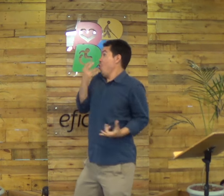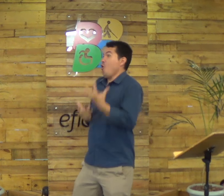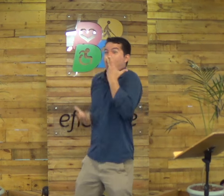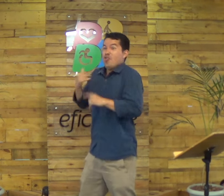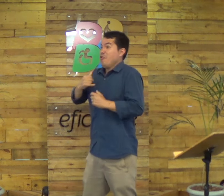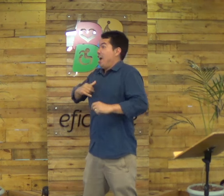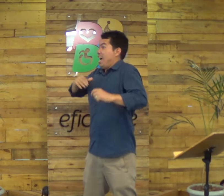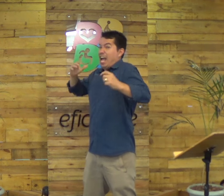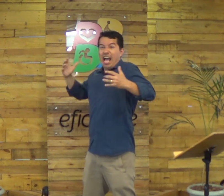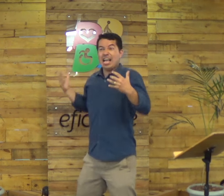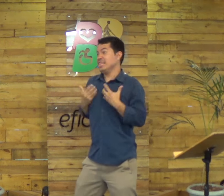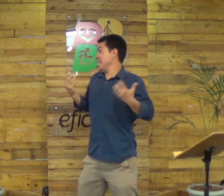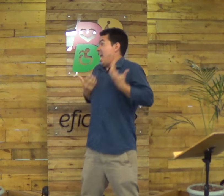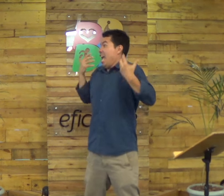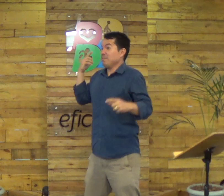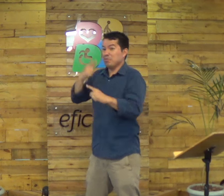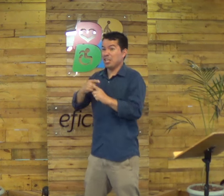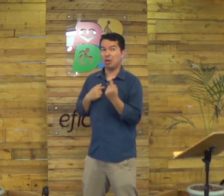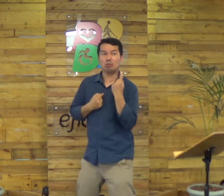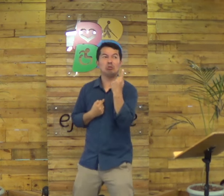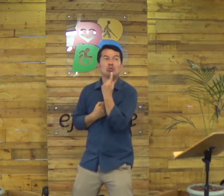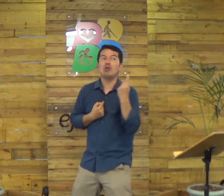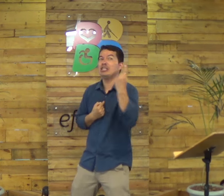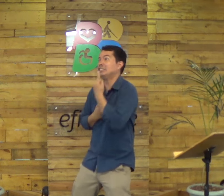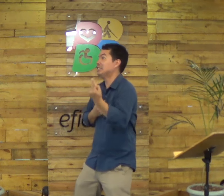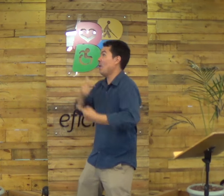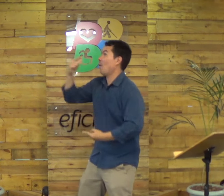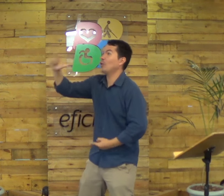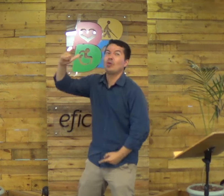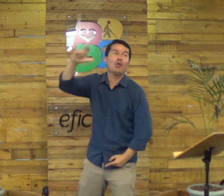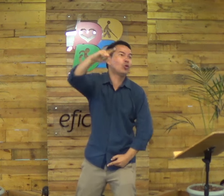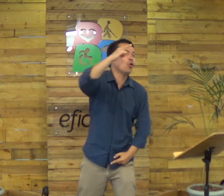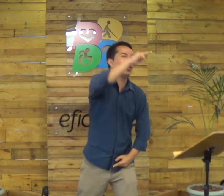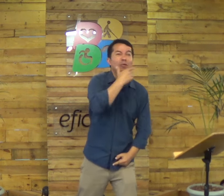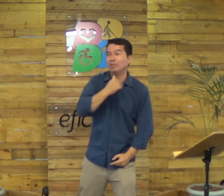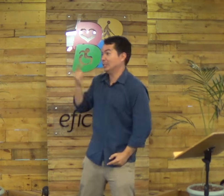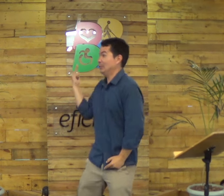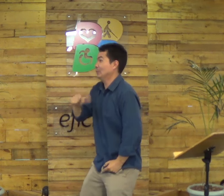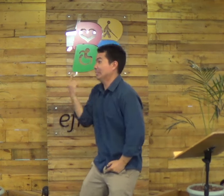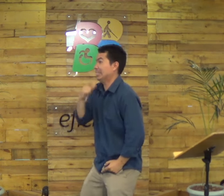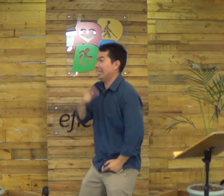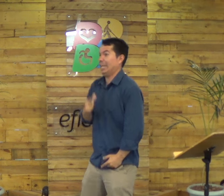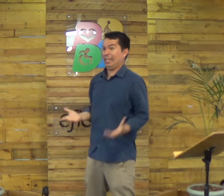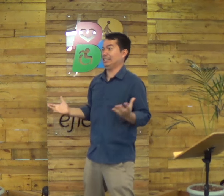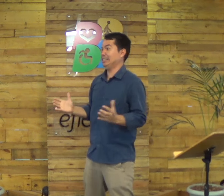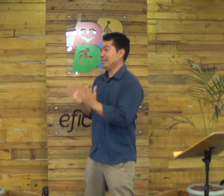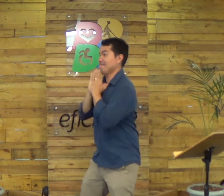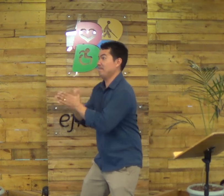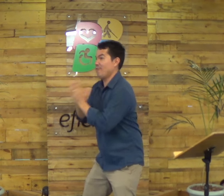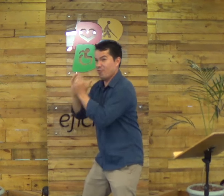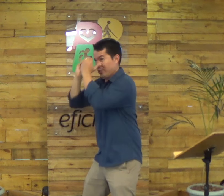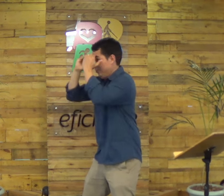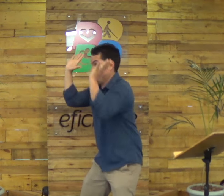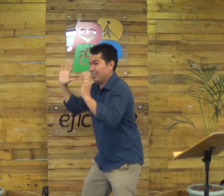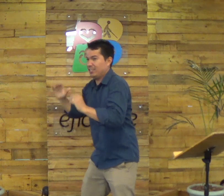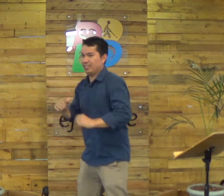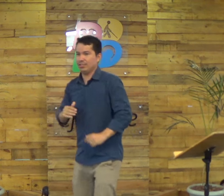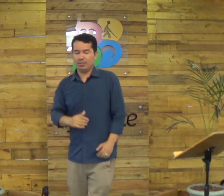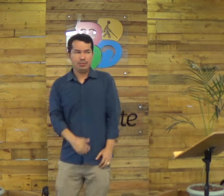eu me sinto muito feliz, eu me sinto alegre, porque só eu, por aqui, de ver ele, não tem homem, por favor, não desiste,